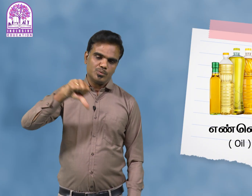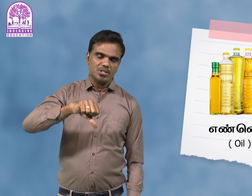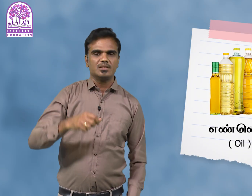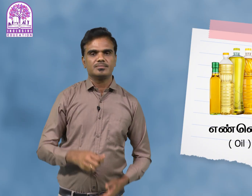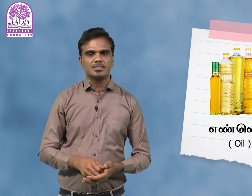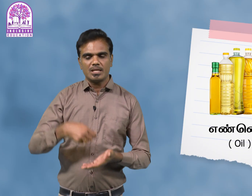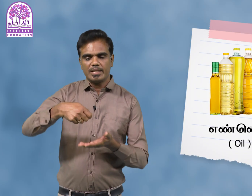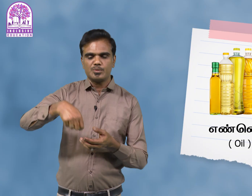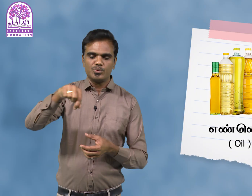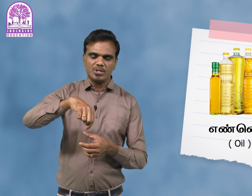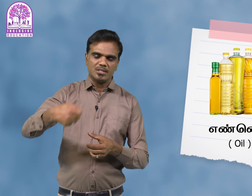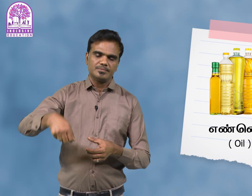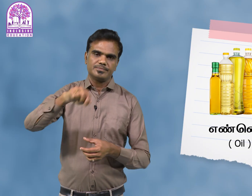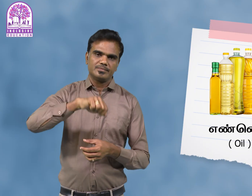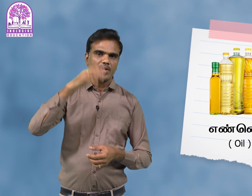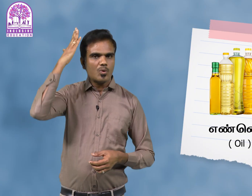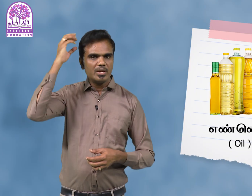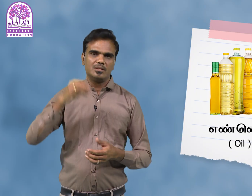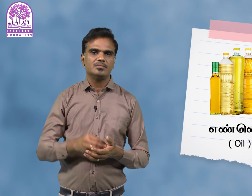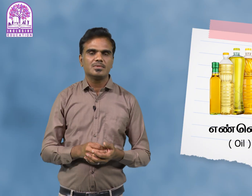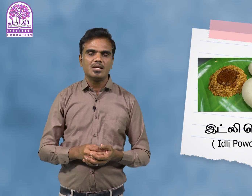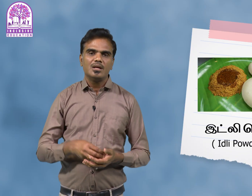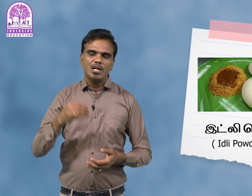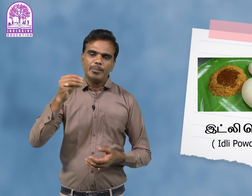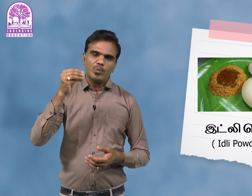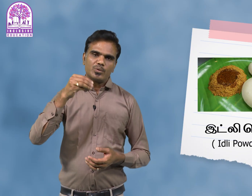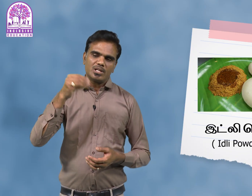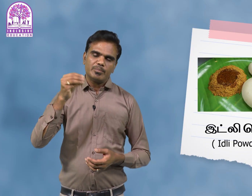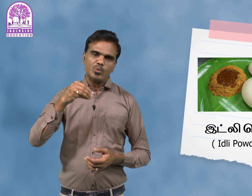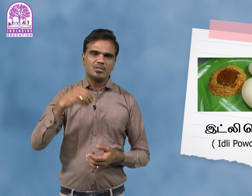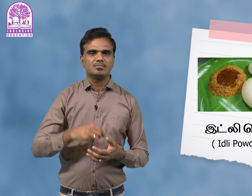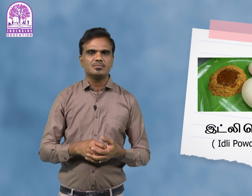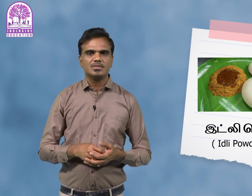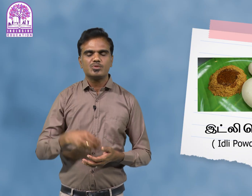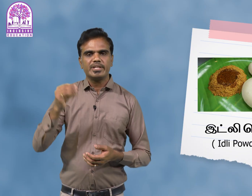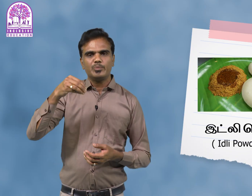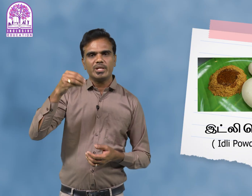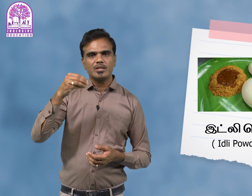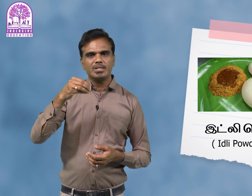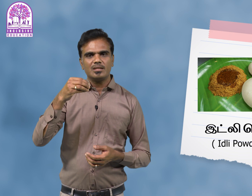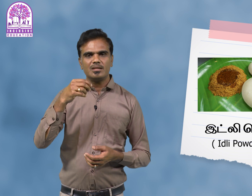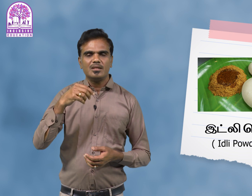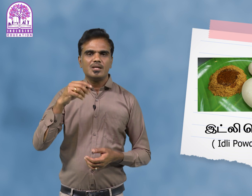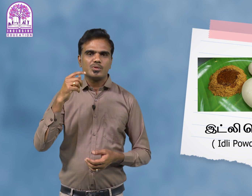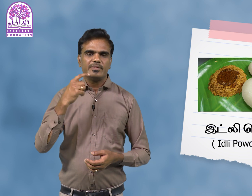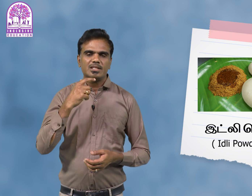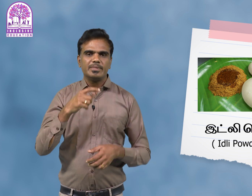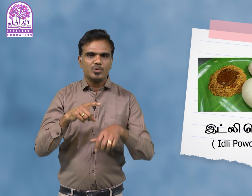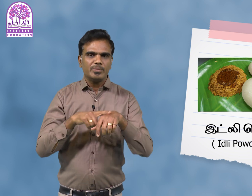ஊற்றுங்க, 2 ஸ்பூன் ஊற்றுங்க ஆயில். இல்லை பவுடர் கொடுங்க, அது பவுடர். ஸோ இட்லி பொடியெலாம் இருக்கும் பார்த்தீங்களா, ஸோ அது வந்து எப்படி இருக்கும், ப்ரௌன்